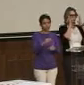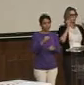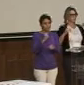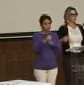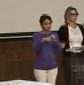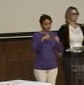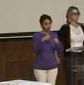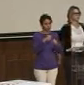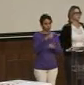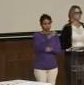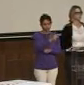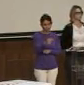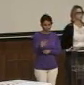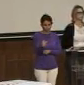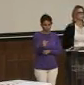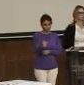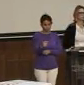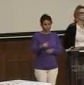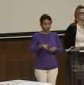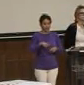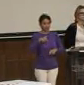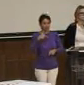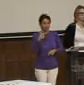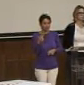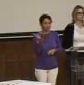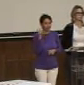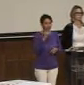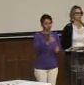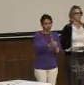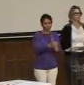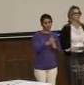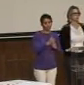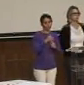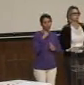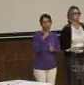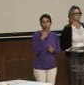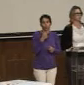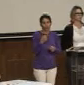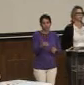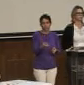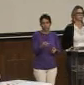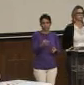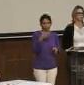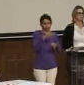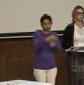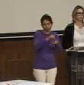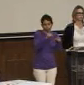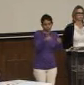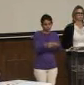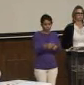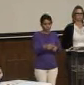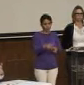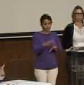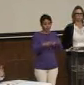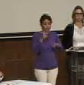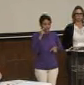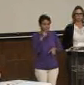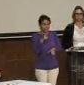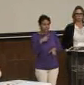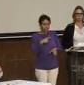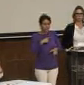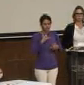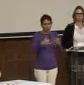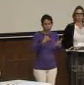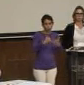gestão, eu não consegui mais, né? Então, às vezes eu vejo como um jogo político. Eu sei